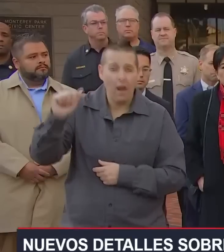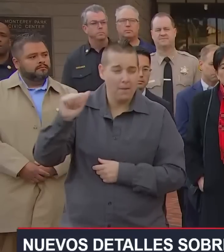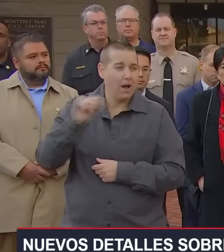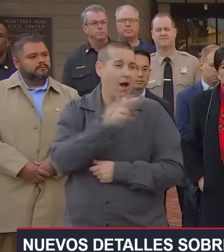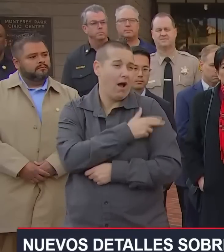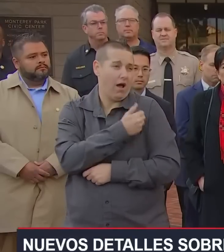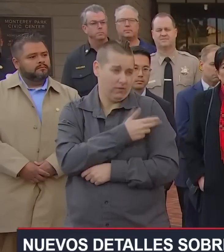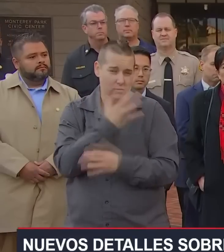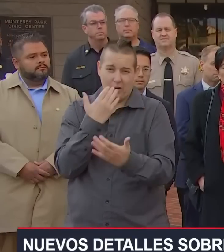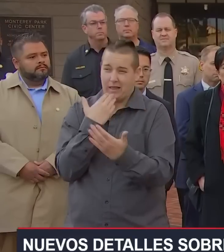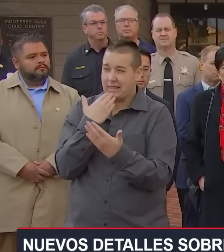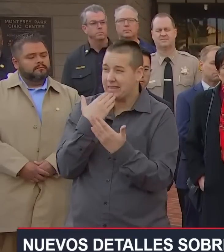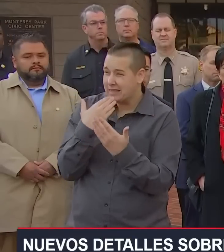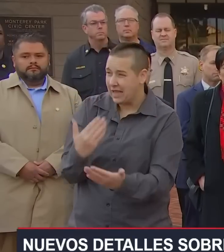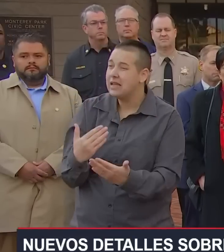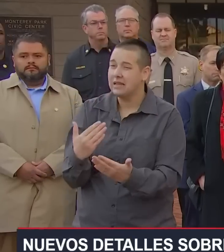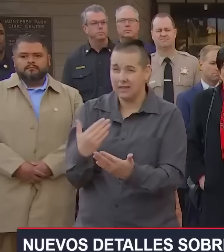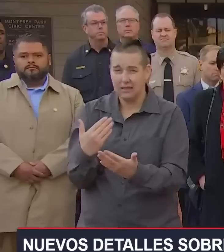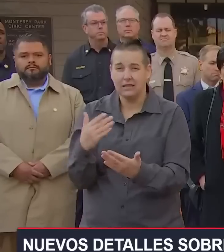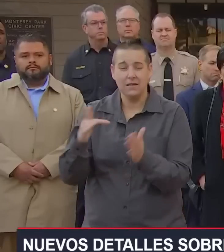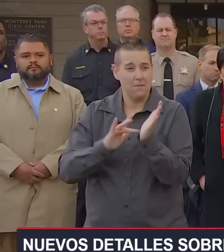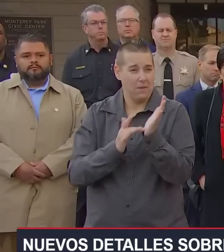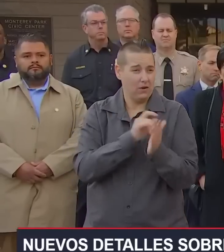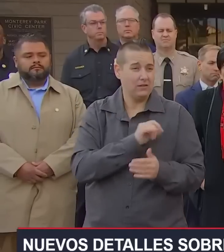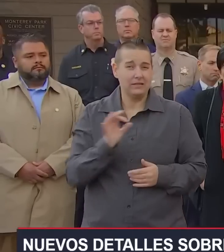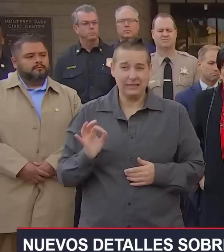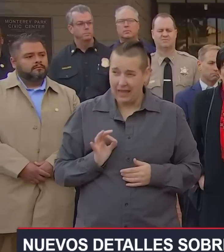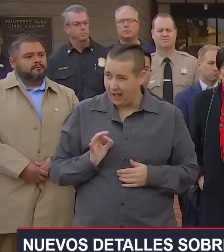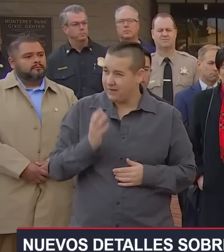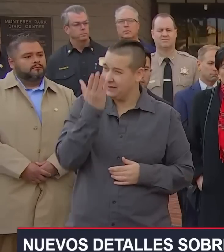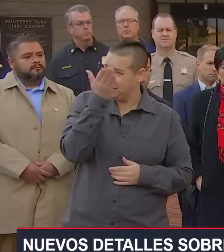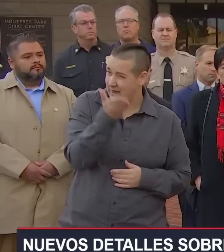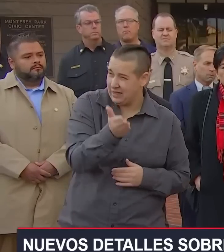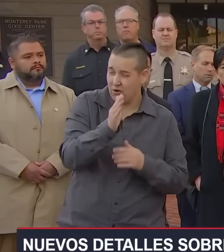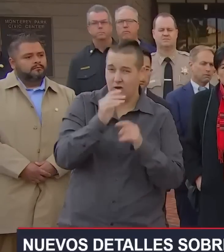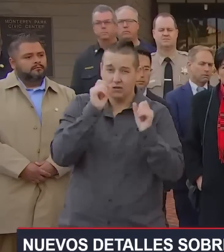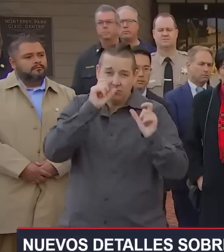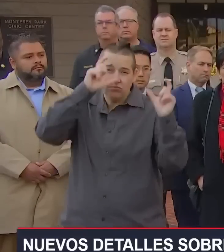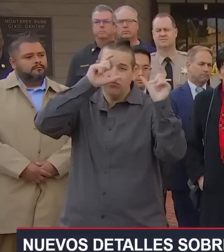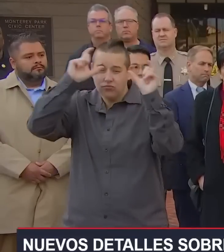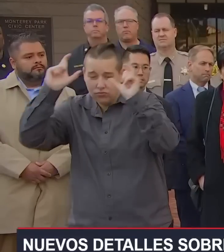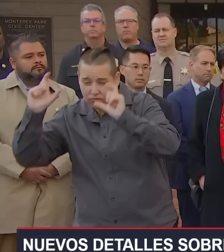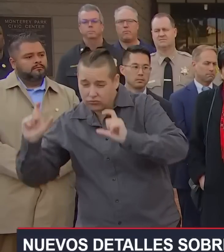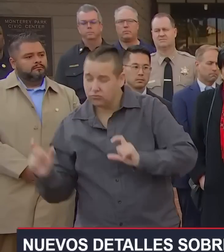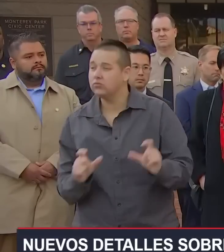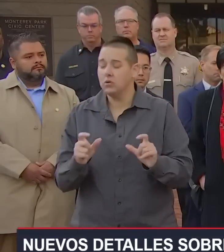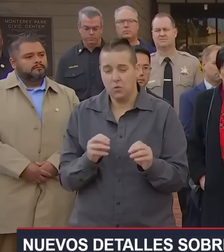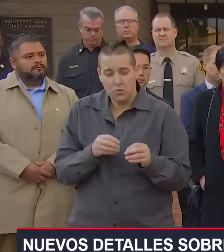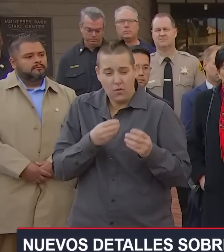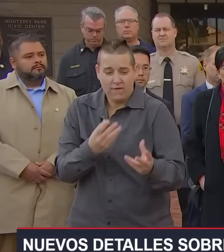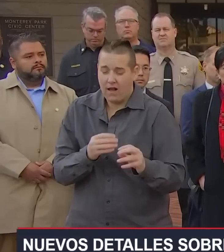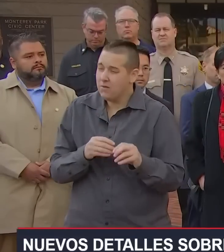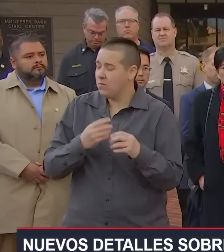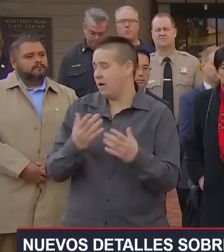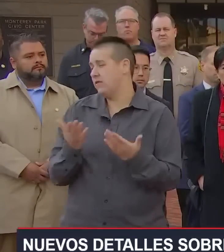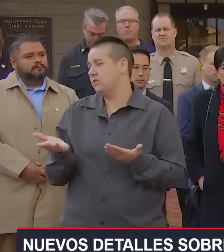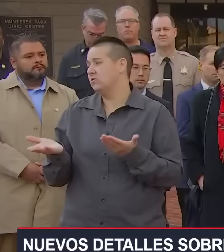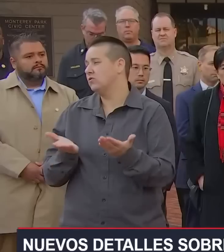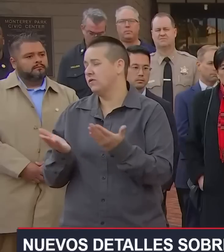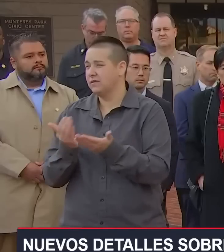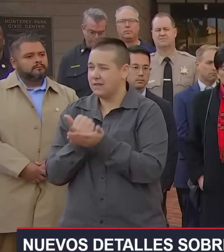en el centro traumatológico de Los Ángeles y quiero agradecerle al personal médico que ha estado trabajando